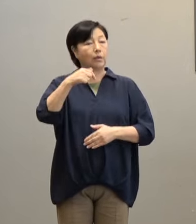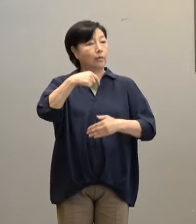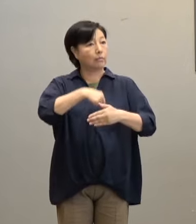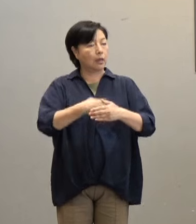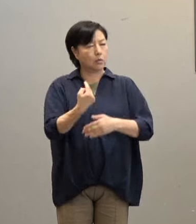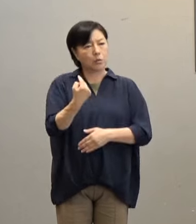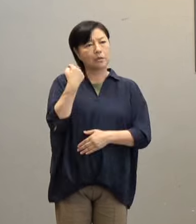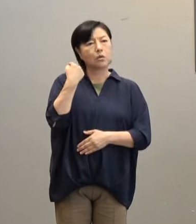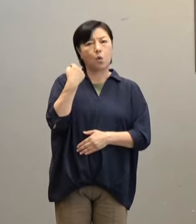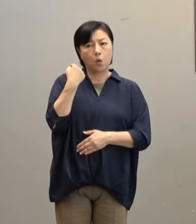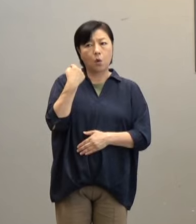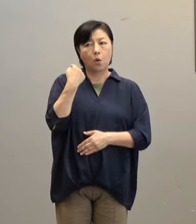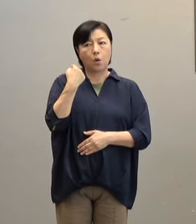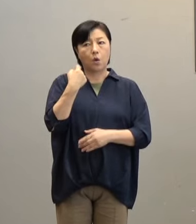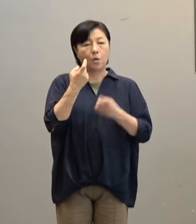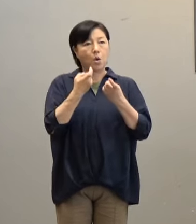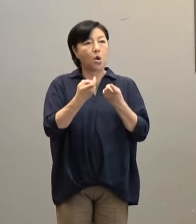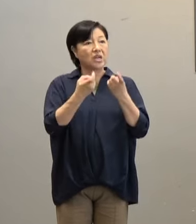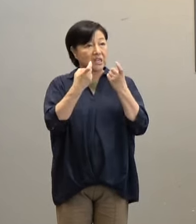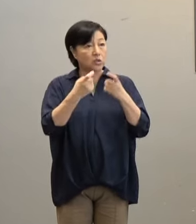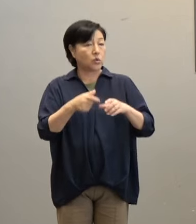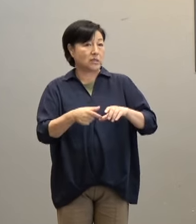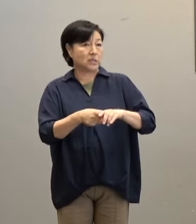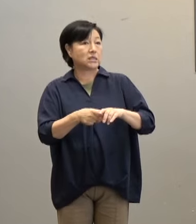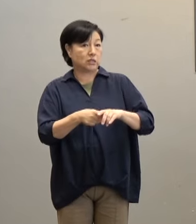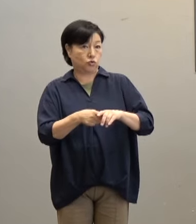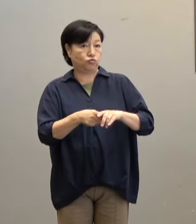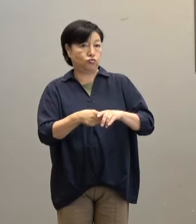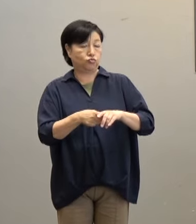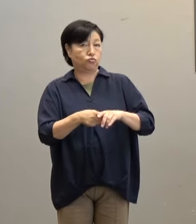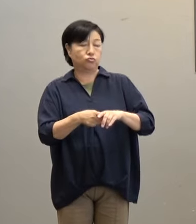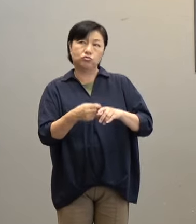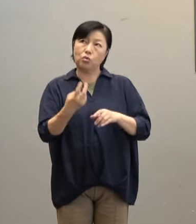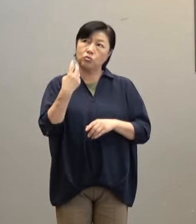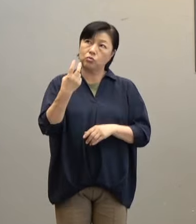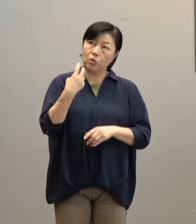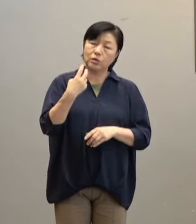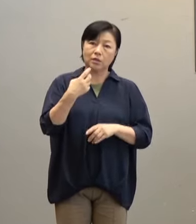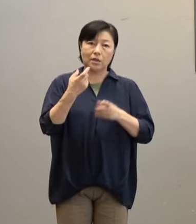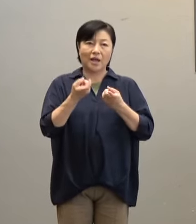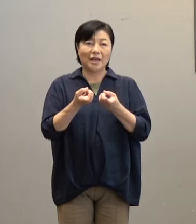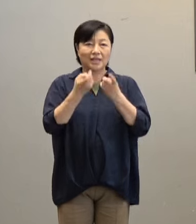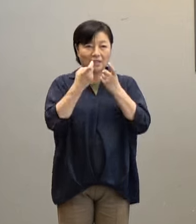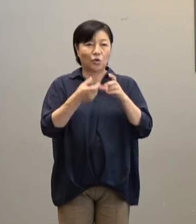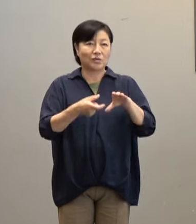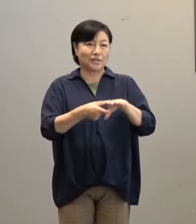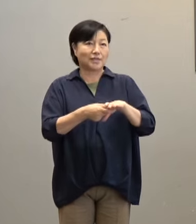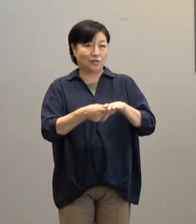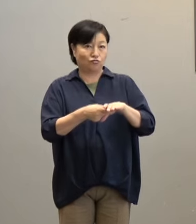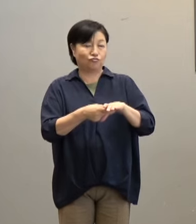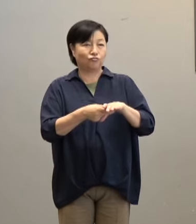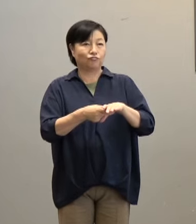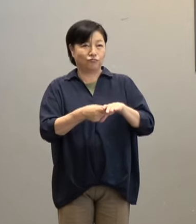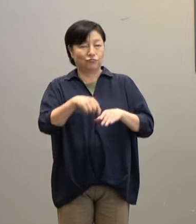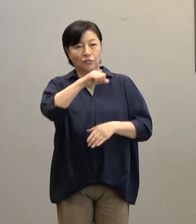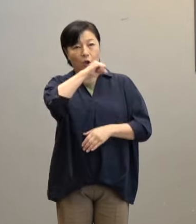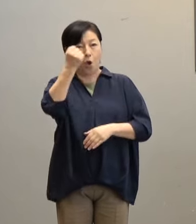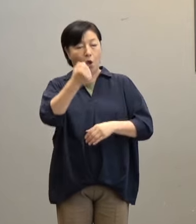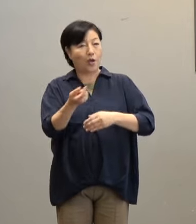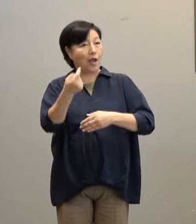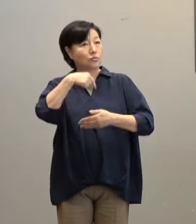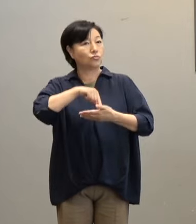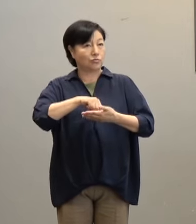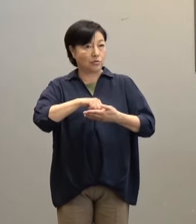昨日、イノシシ肉の出荷制限の対応、おとといですかね、こちらが発表になりまして、勝浦市と大多喜町